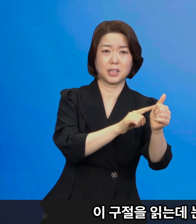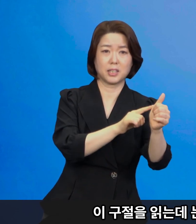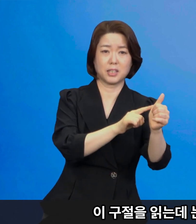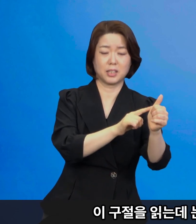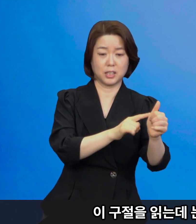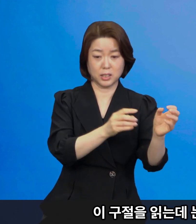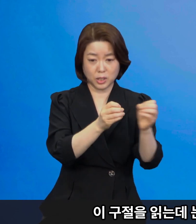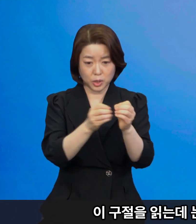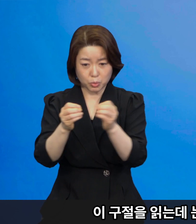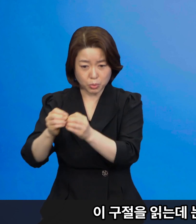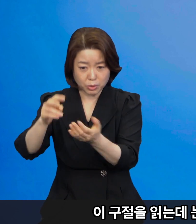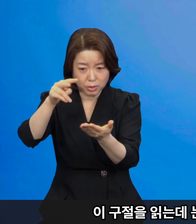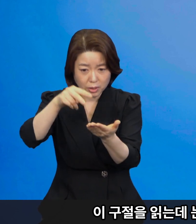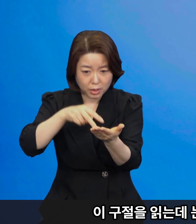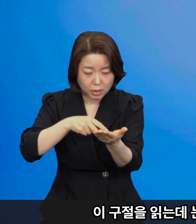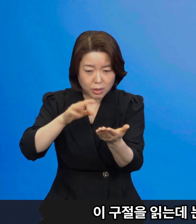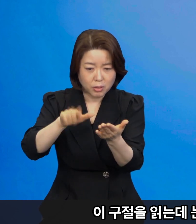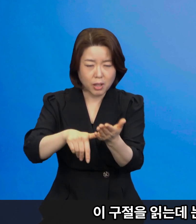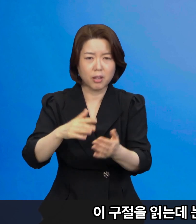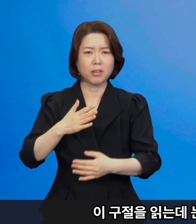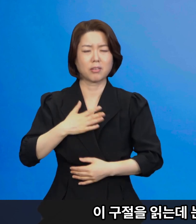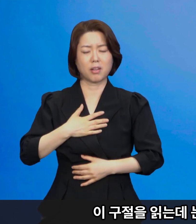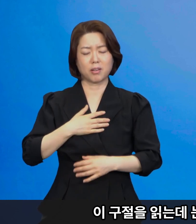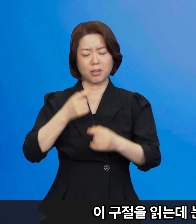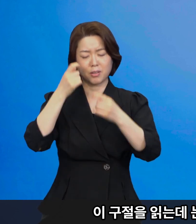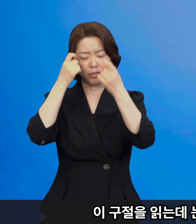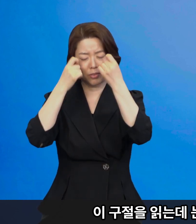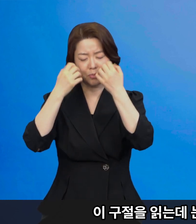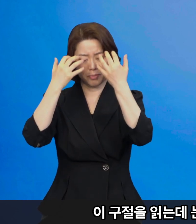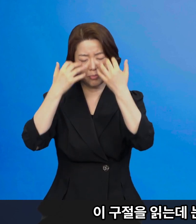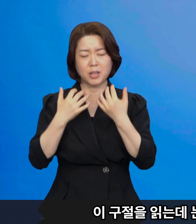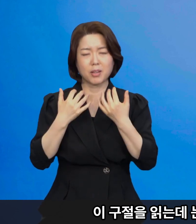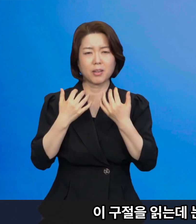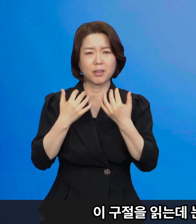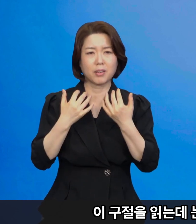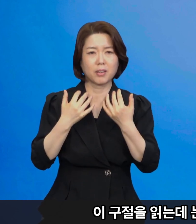읽는데 눈물이 왈칵 쏟아졌습니다.